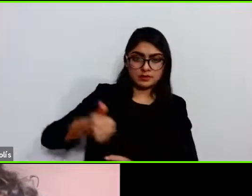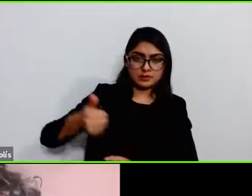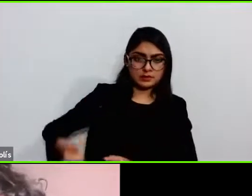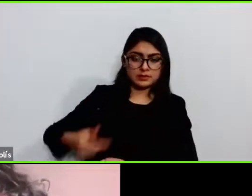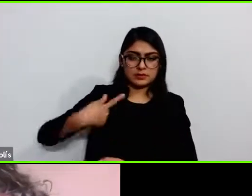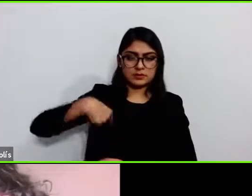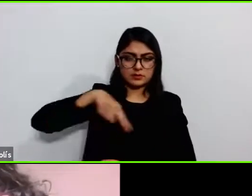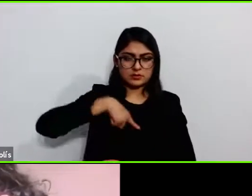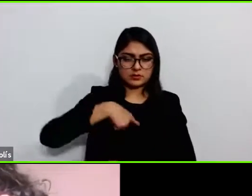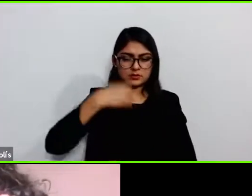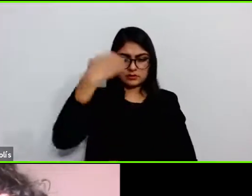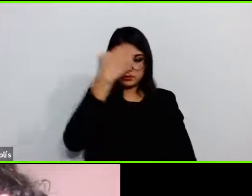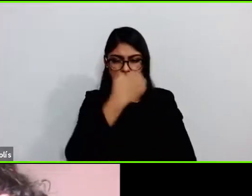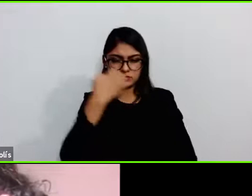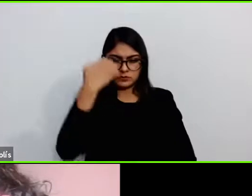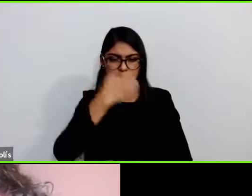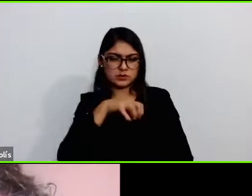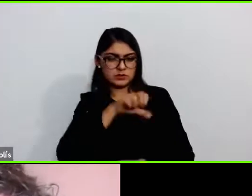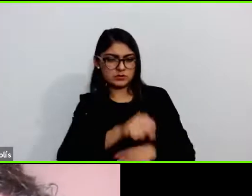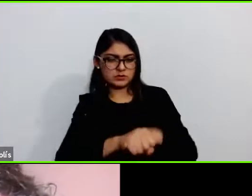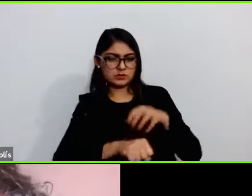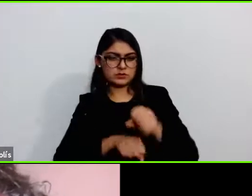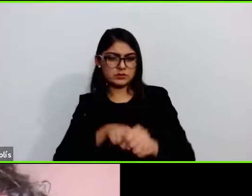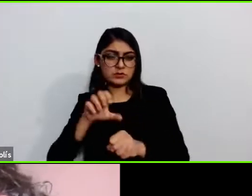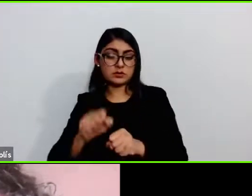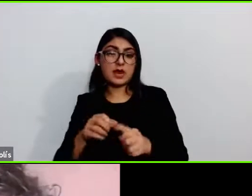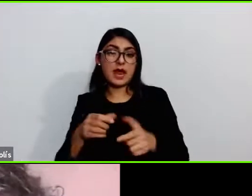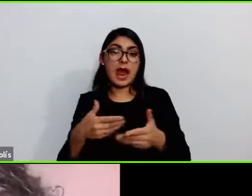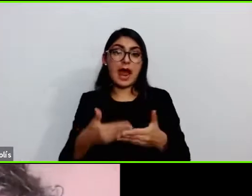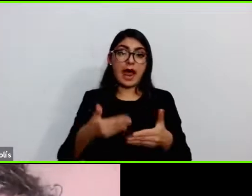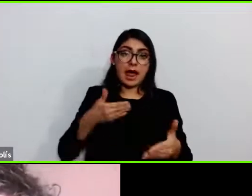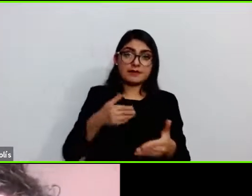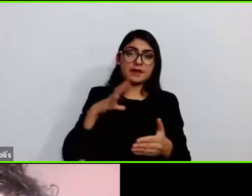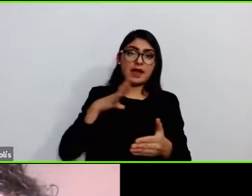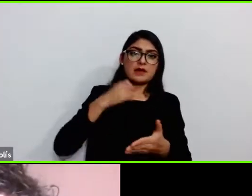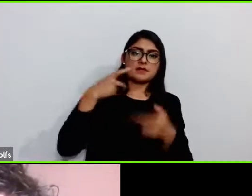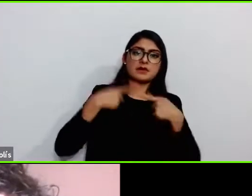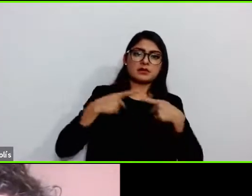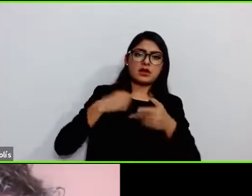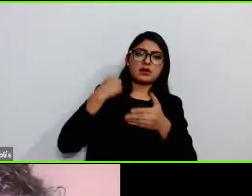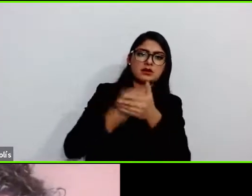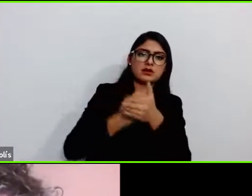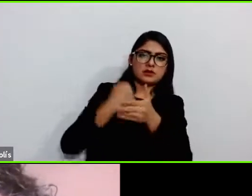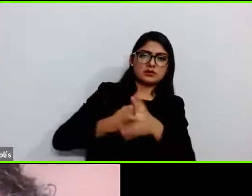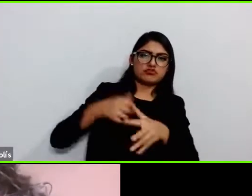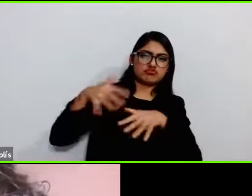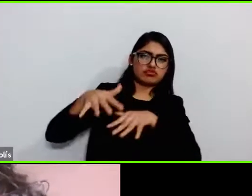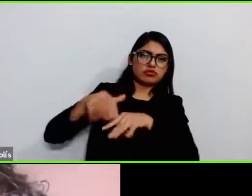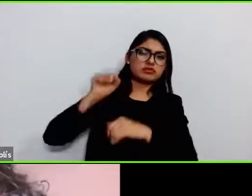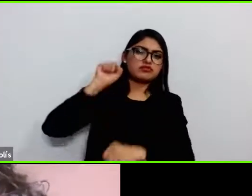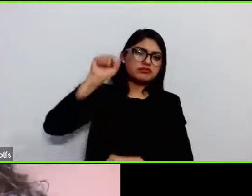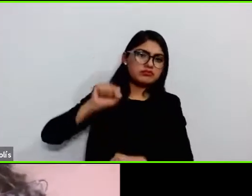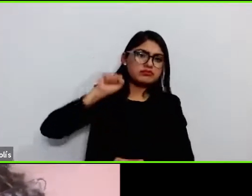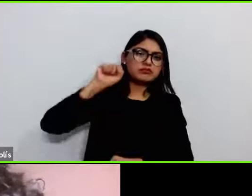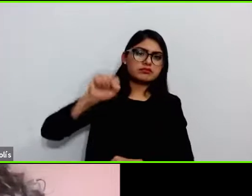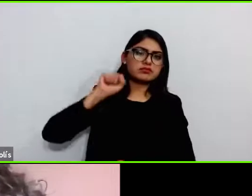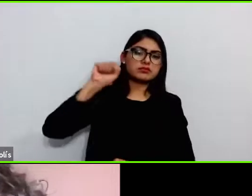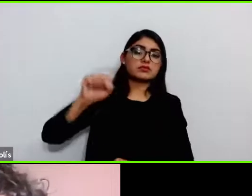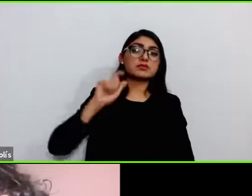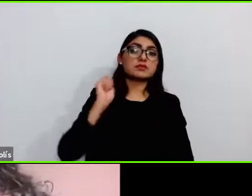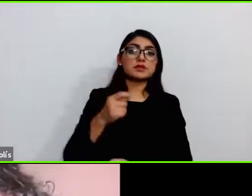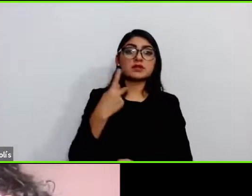encontraremos un grupo de personas que lucharon por esos derechos o siguen luchando y han sufrido y han